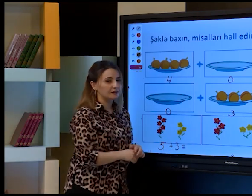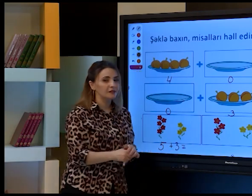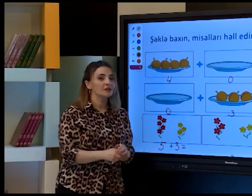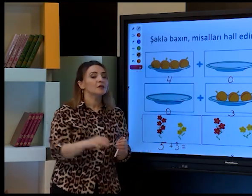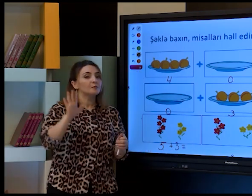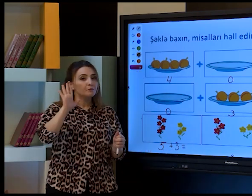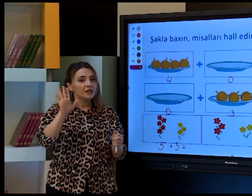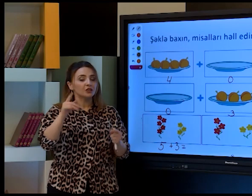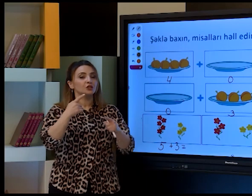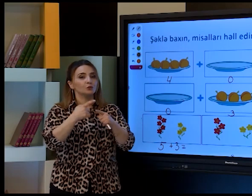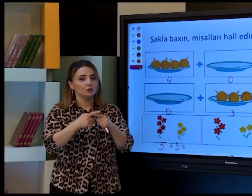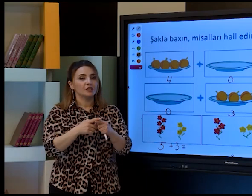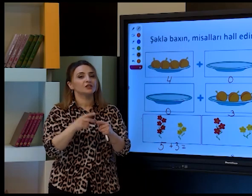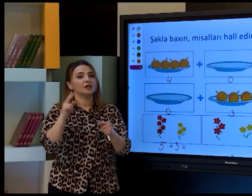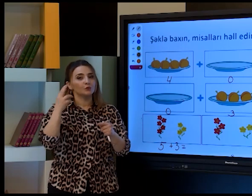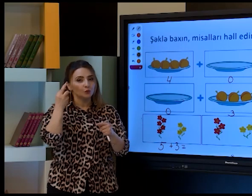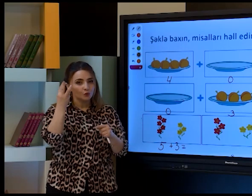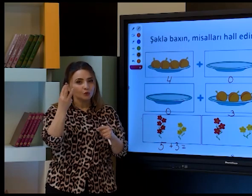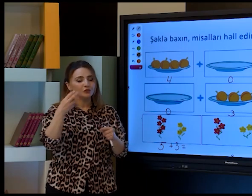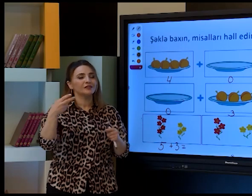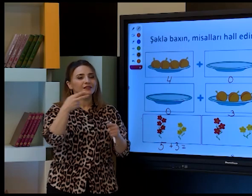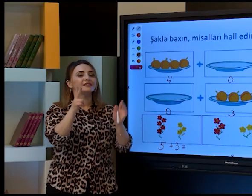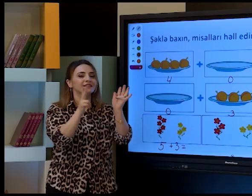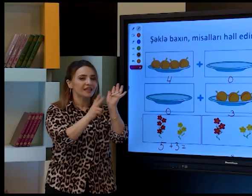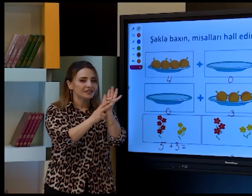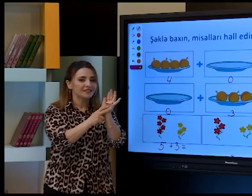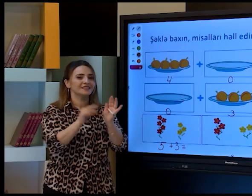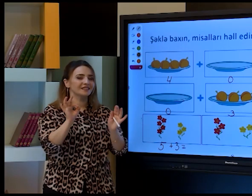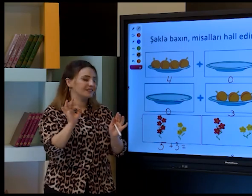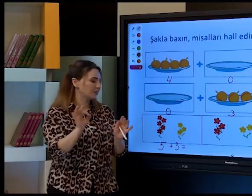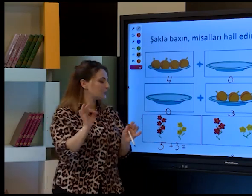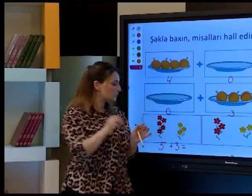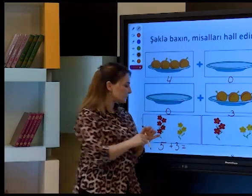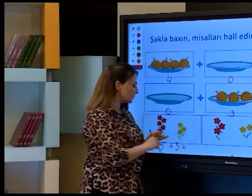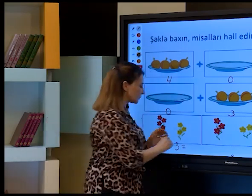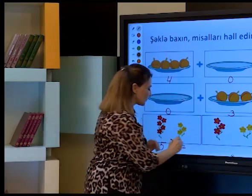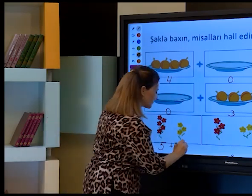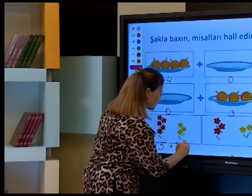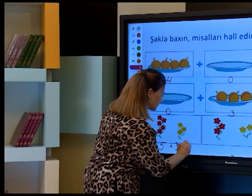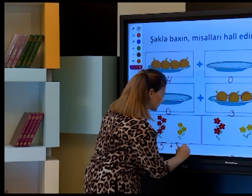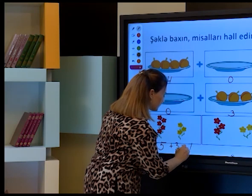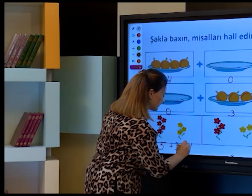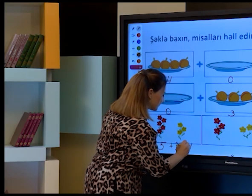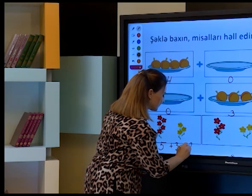bərabərdir 5 üstəgəl 3 8 edir. Düzdür.